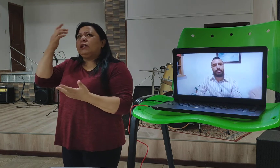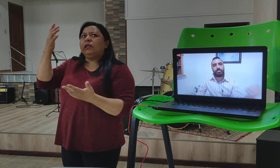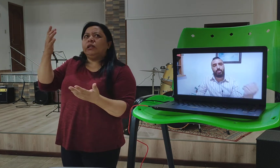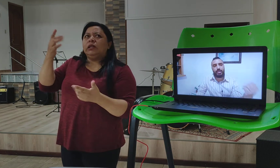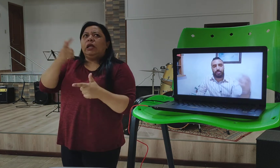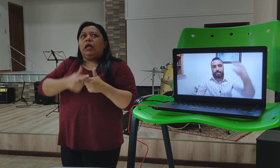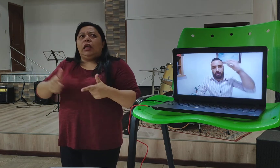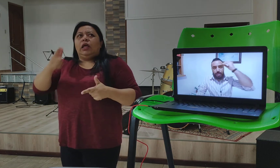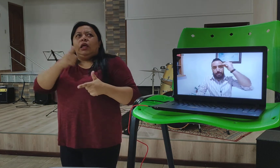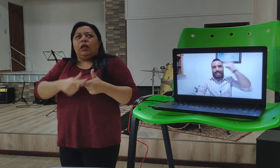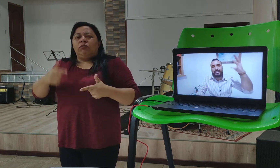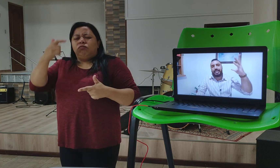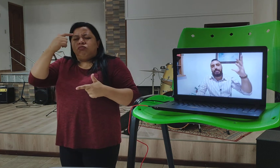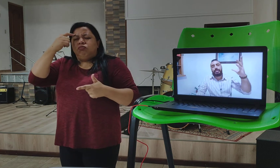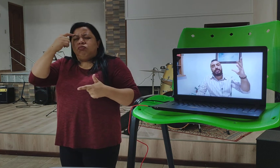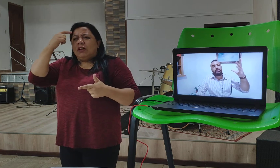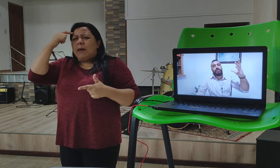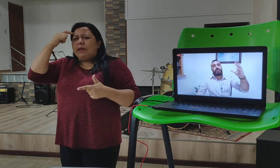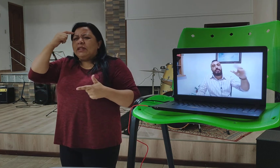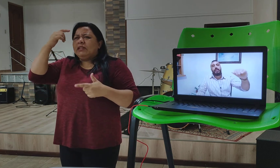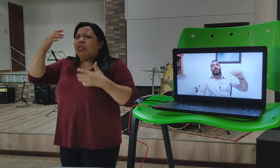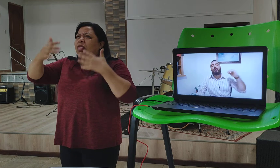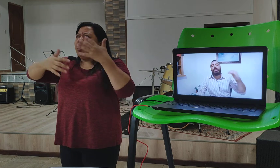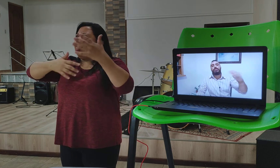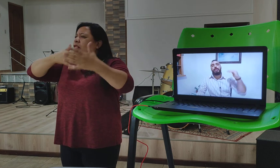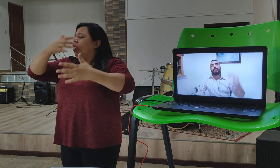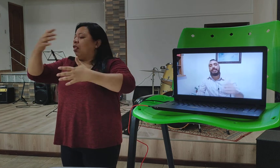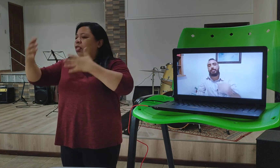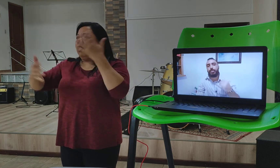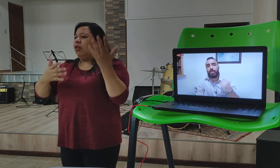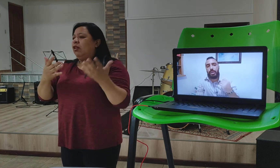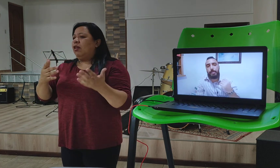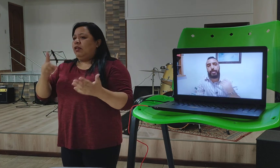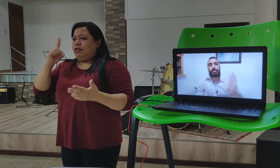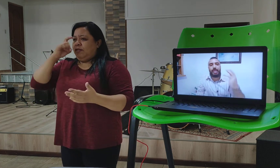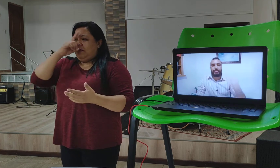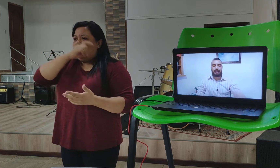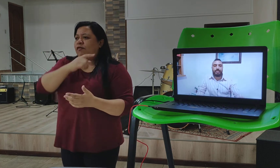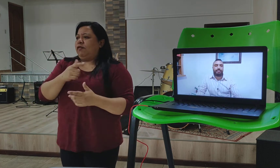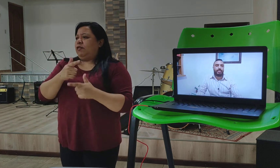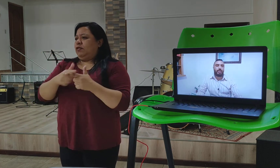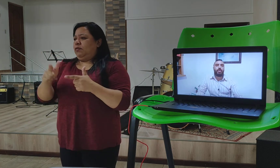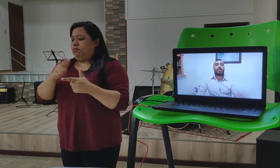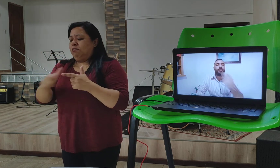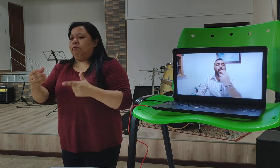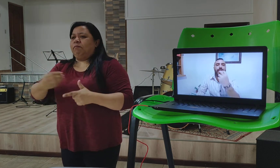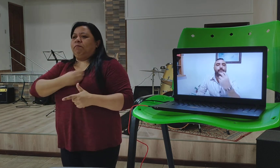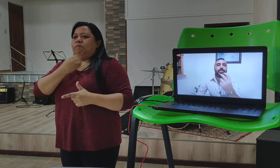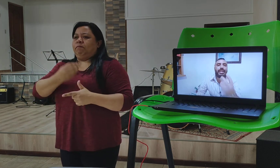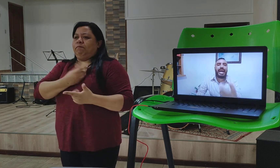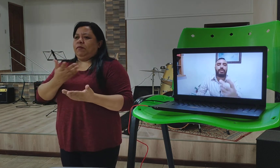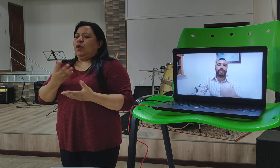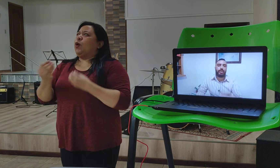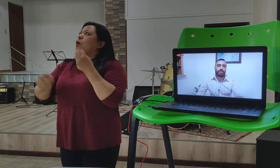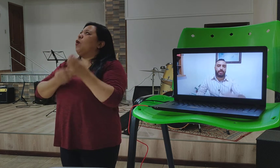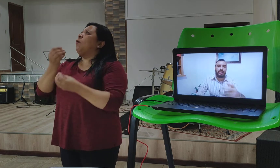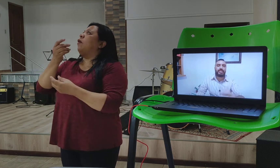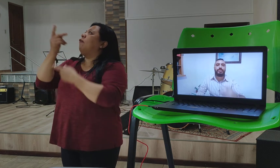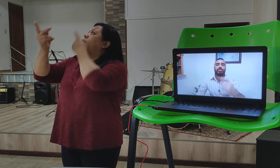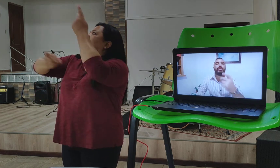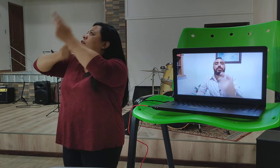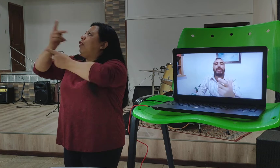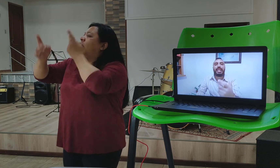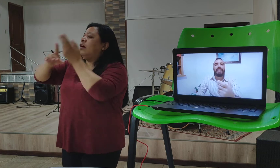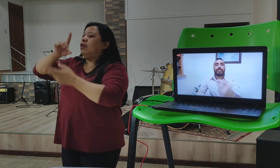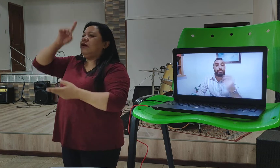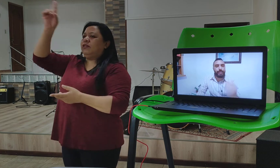homem segundo o coração de Deus? O que passa na cabeça desse homem quando ele passa por problemas na vida? Qual é o vocabulário que ele usa? Quais são